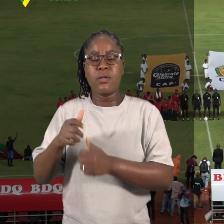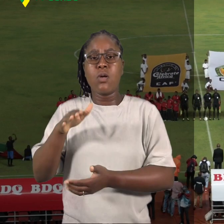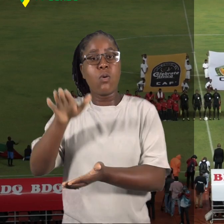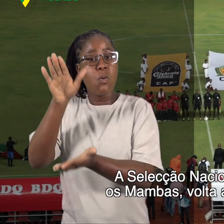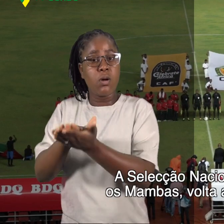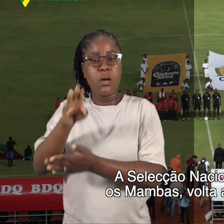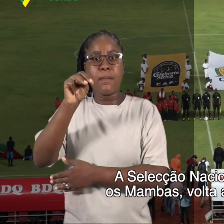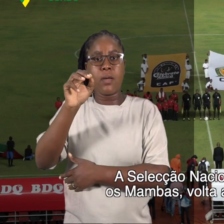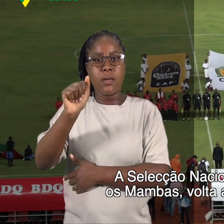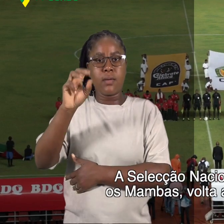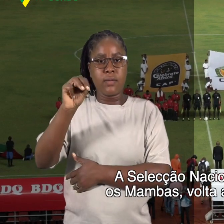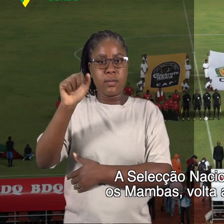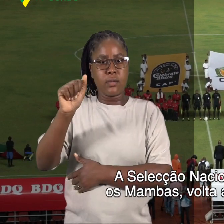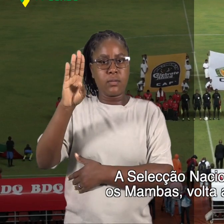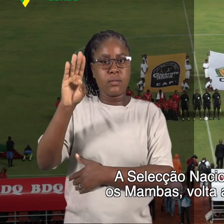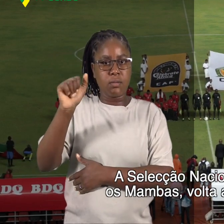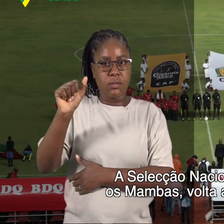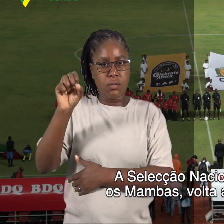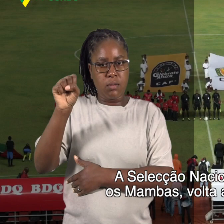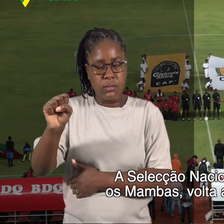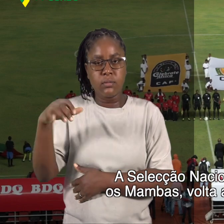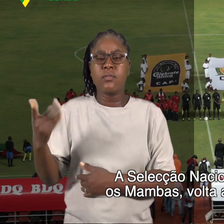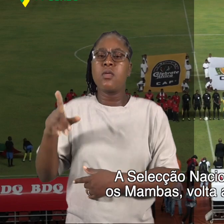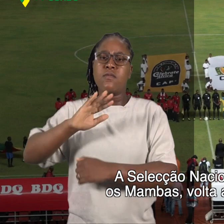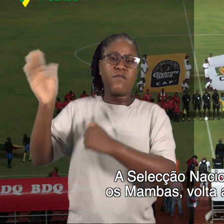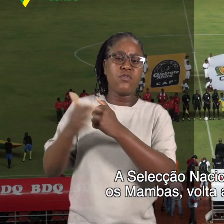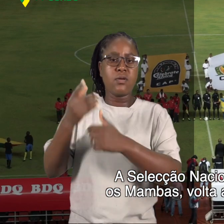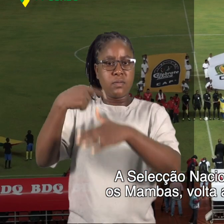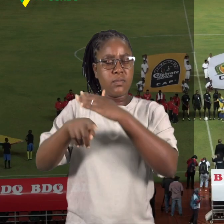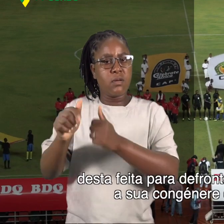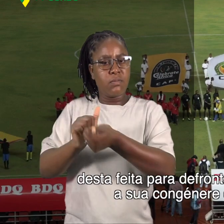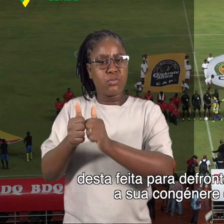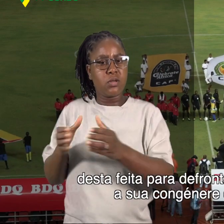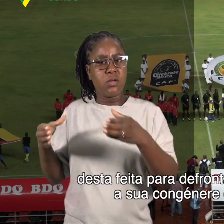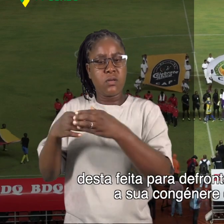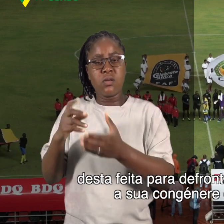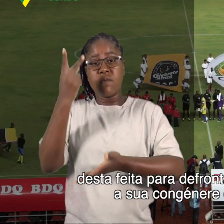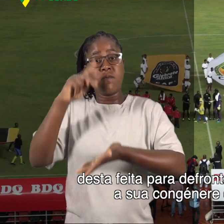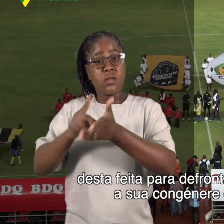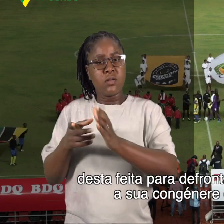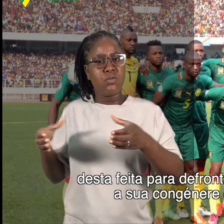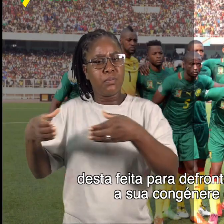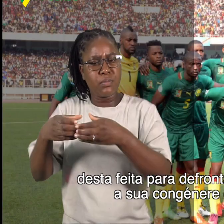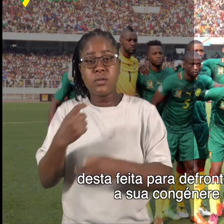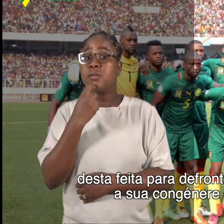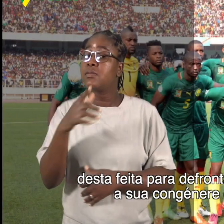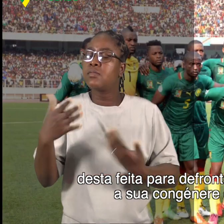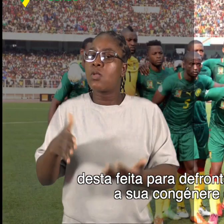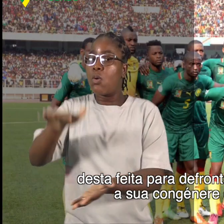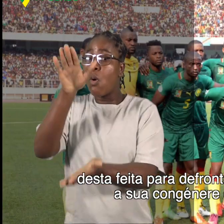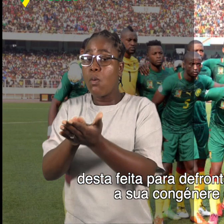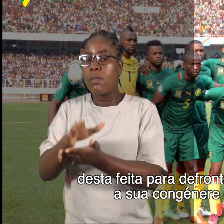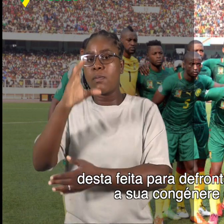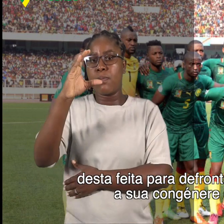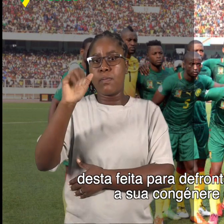A Seleção Nacional de Futebol, os Mambas, volta a entrar em cena desta feita para defrontar em dupla